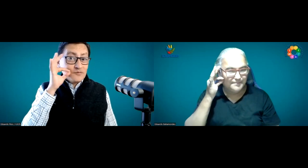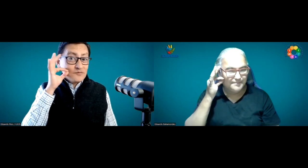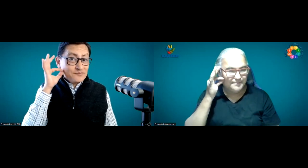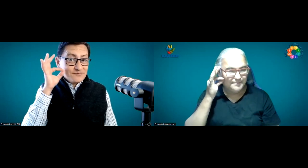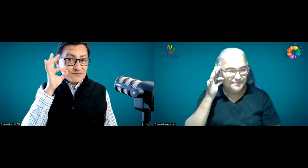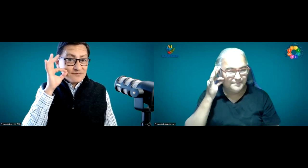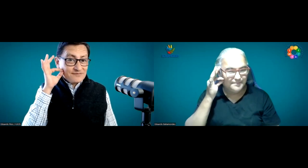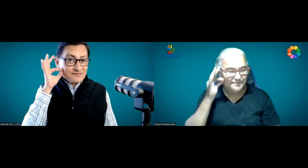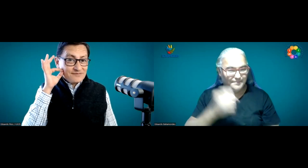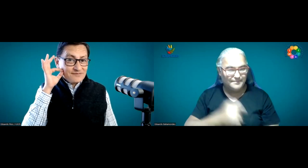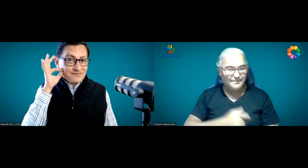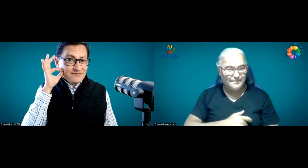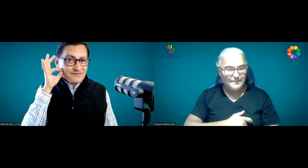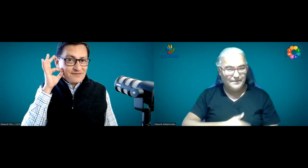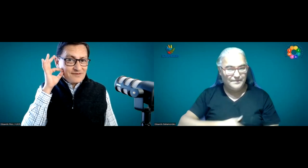color.